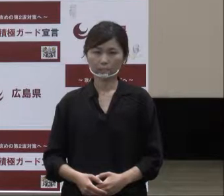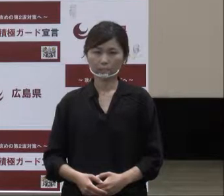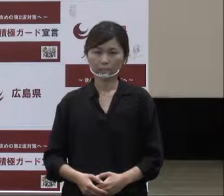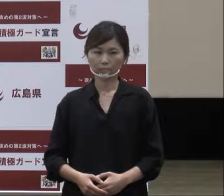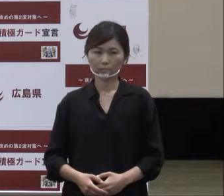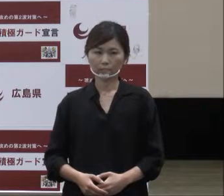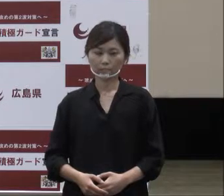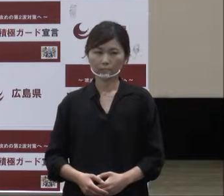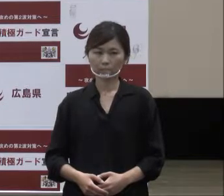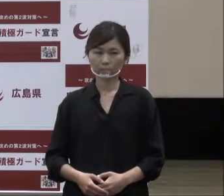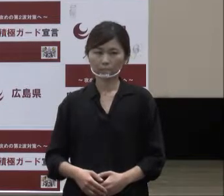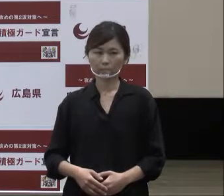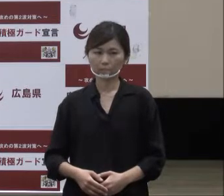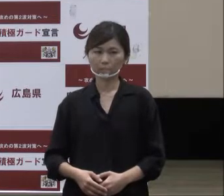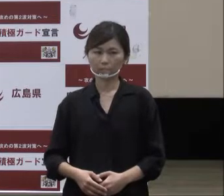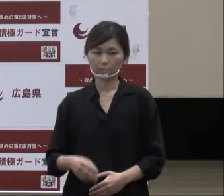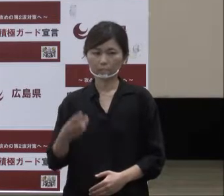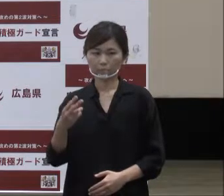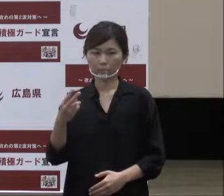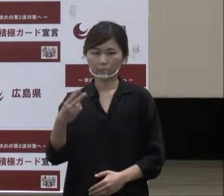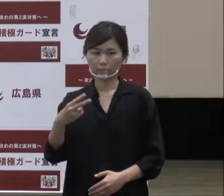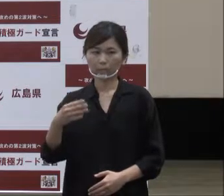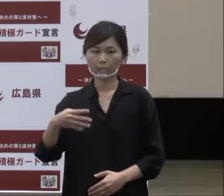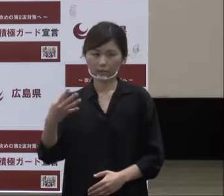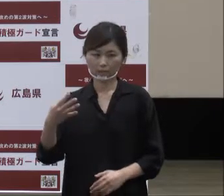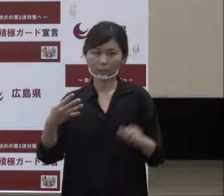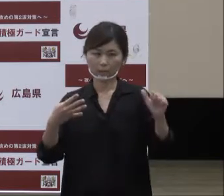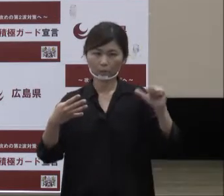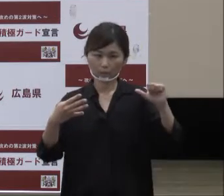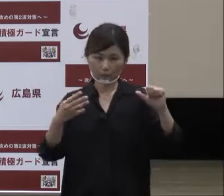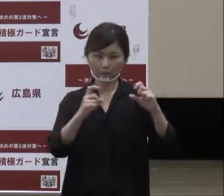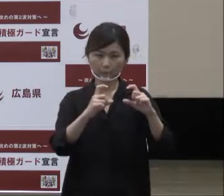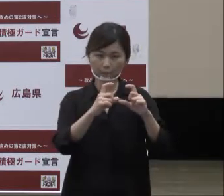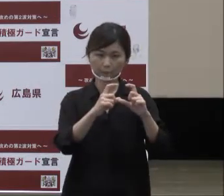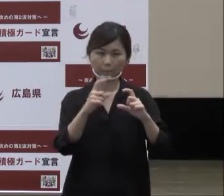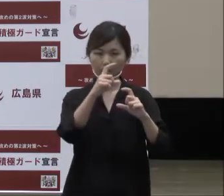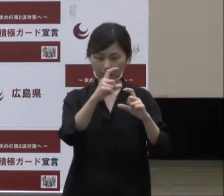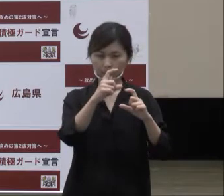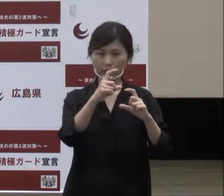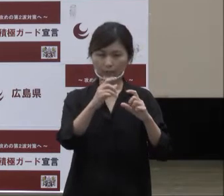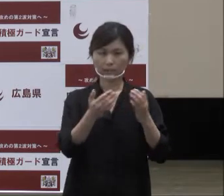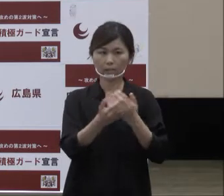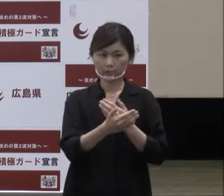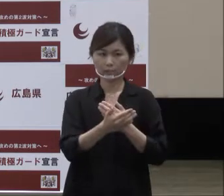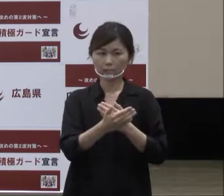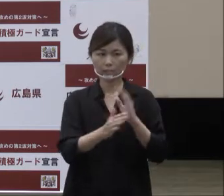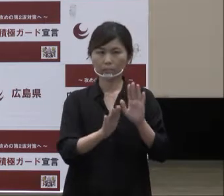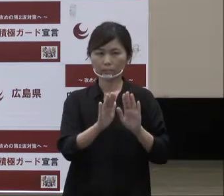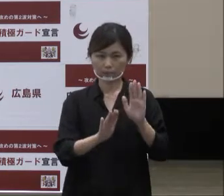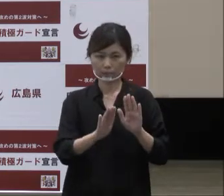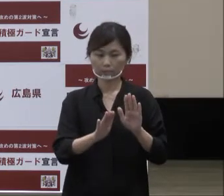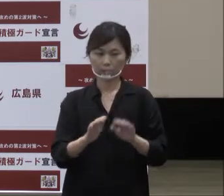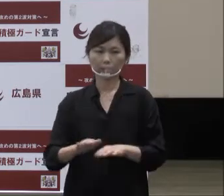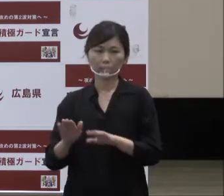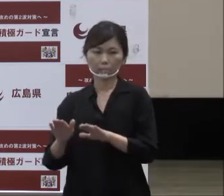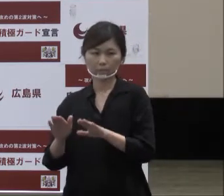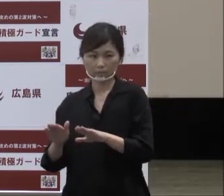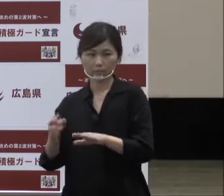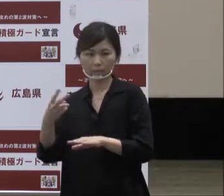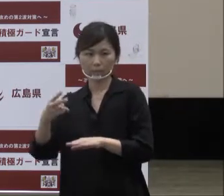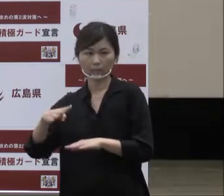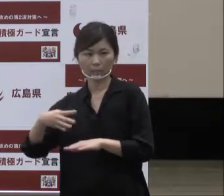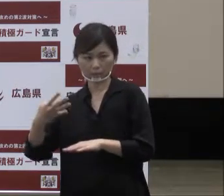管理はその2400件を5000件と規模倍増するという形になると思うんですけども、はい、これまでその現状から2400